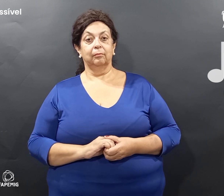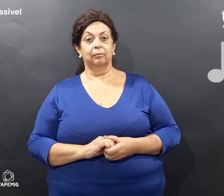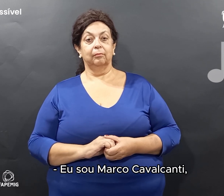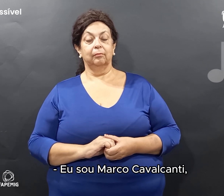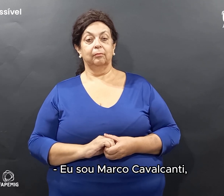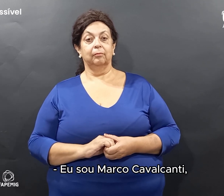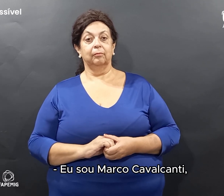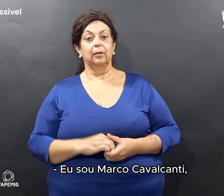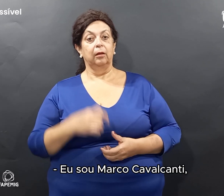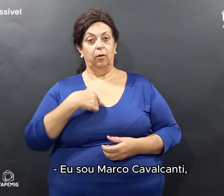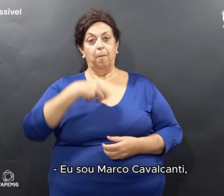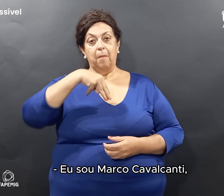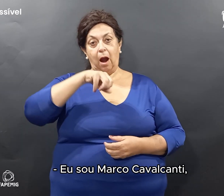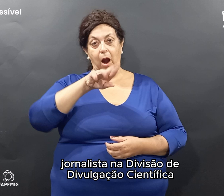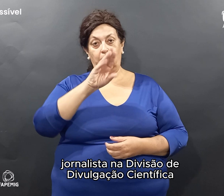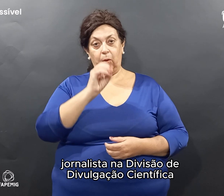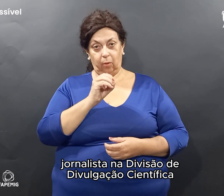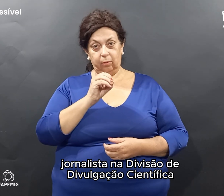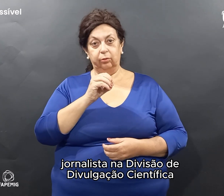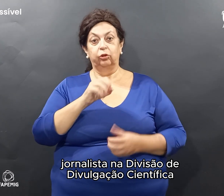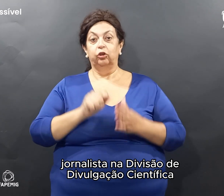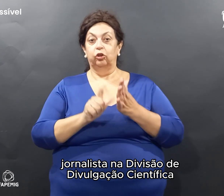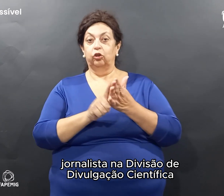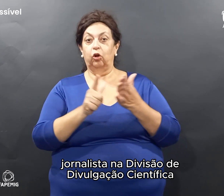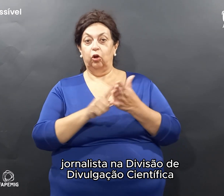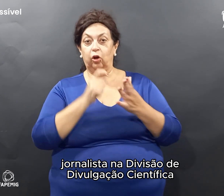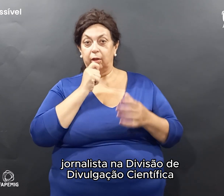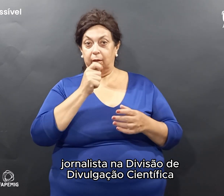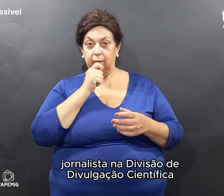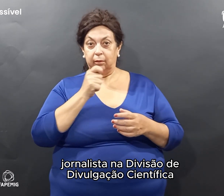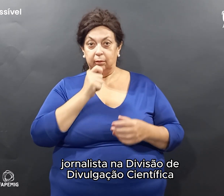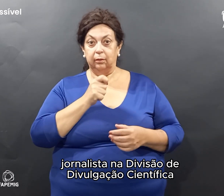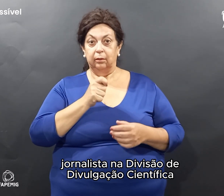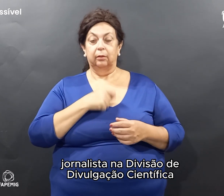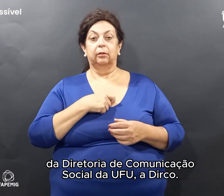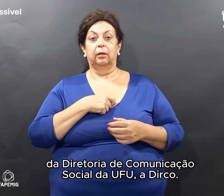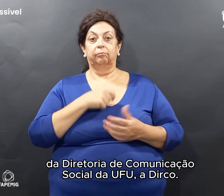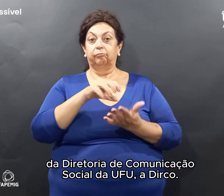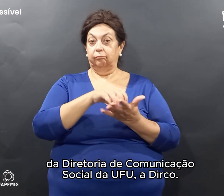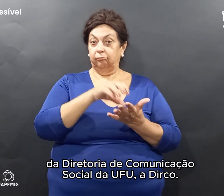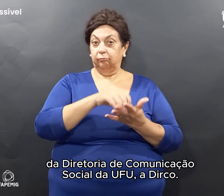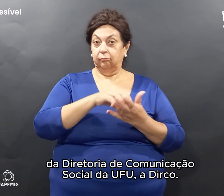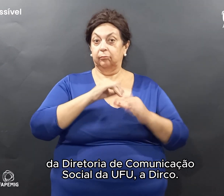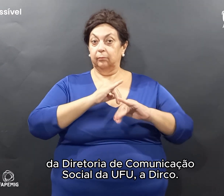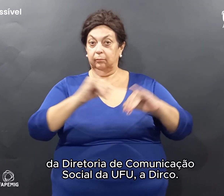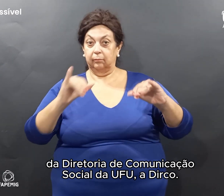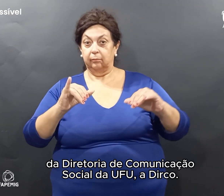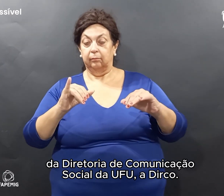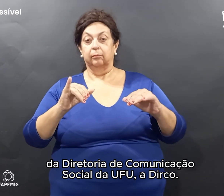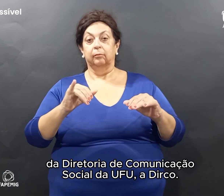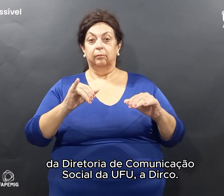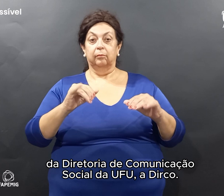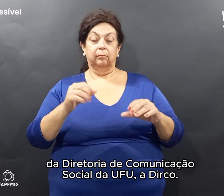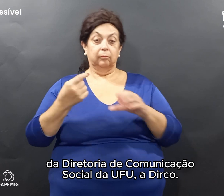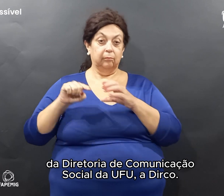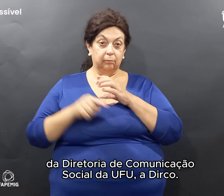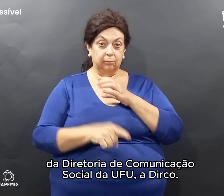Eu sou o Marco Cavalcante, jornalista na Divisão de Divulgação Científica da Diretoria de Comunicação Social da UFO, a